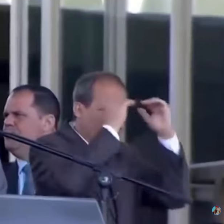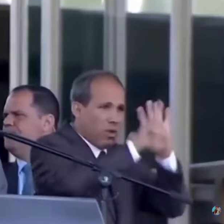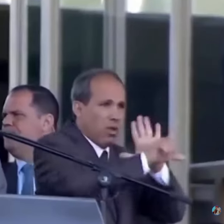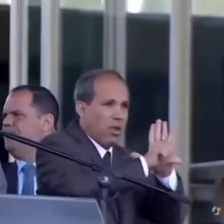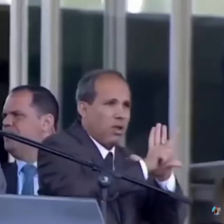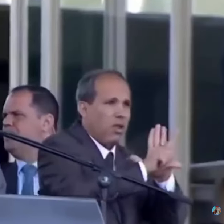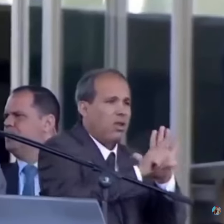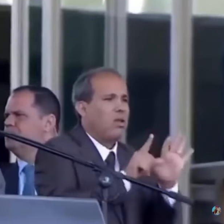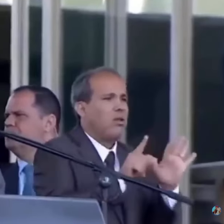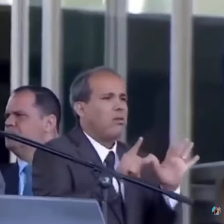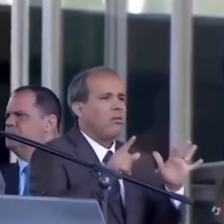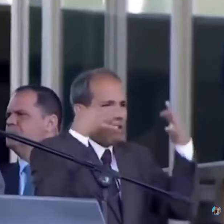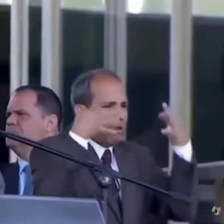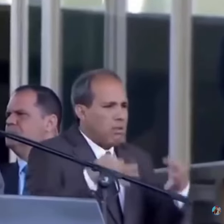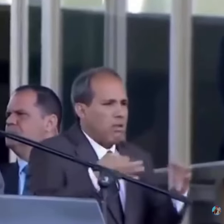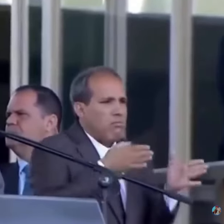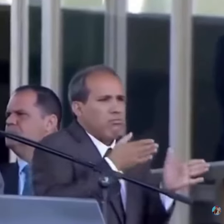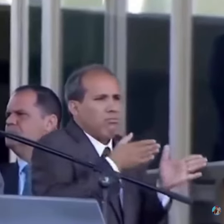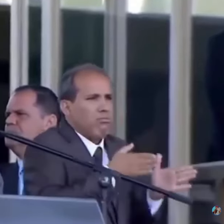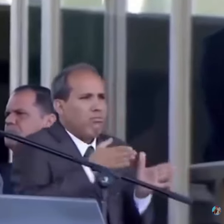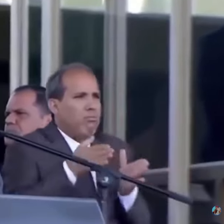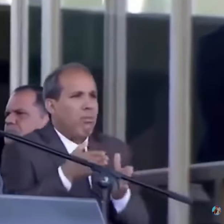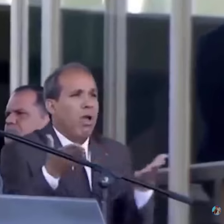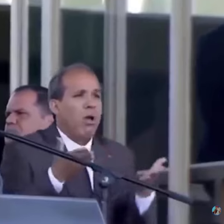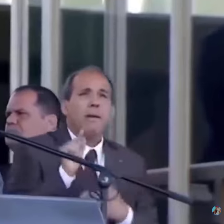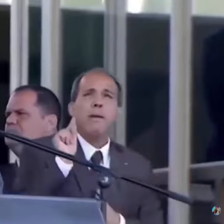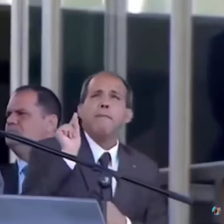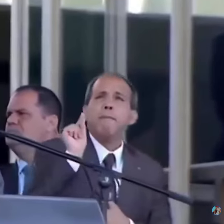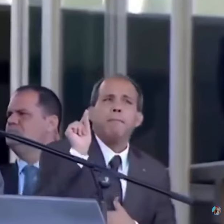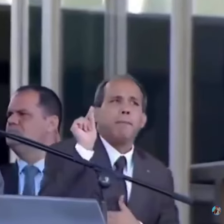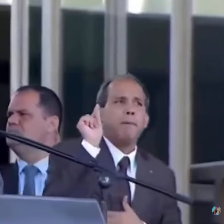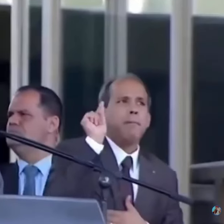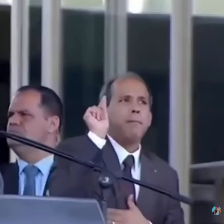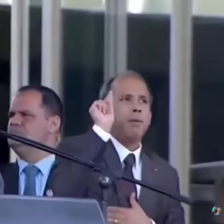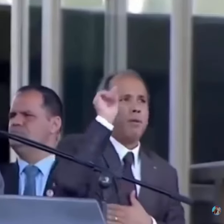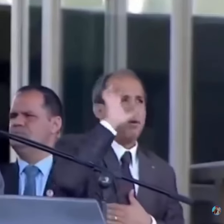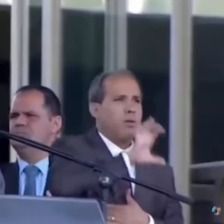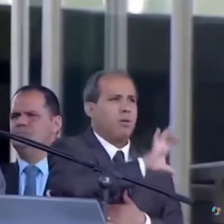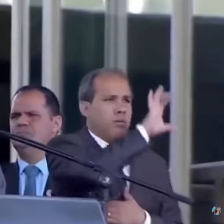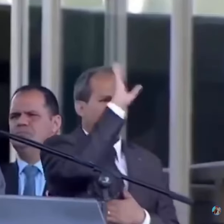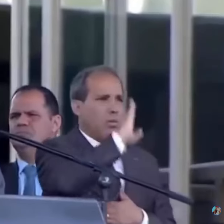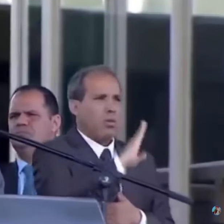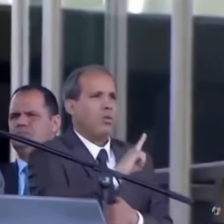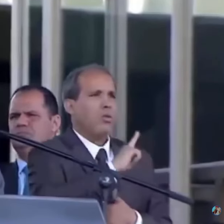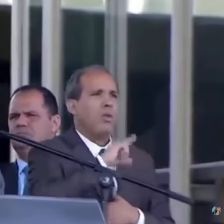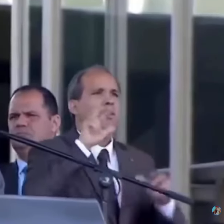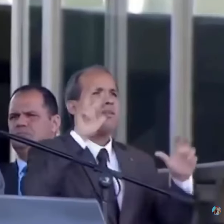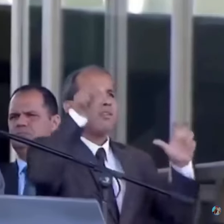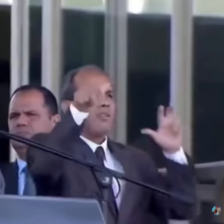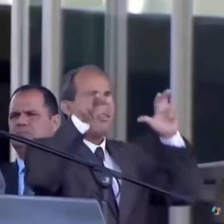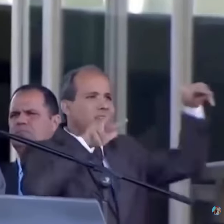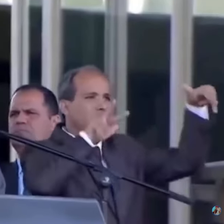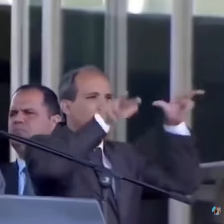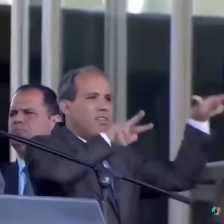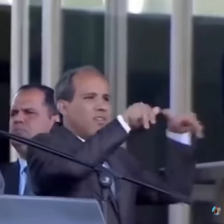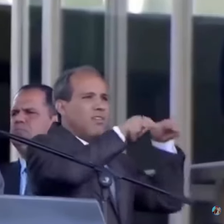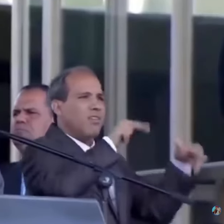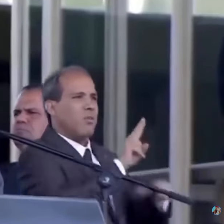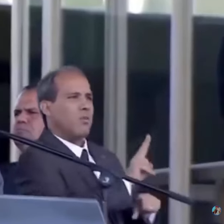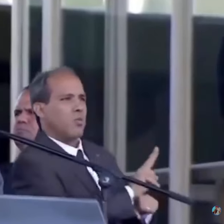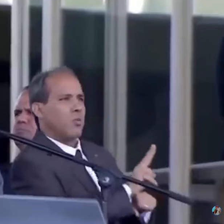momento, em todos os rincões desse amado solo, há um combatente que, vigilante e